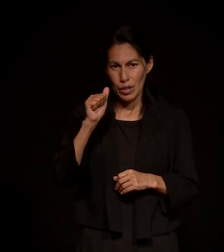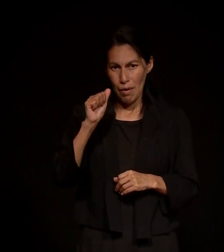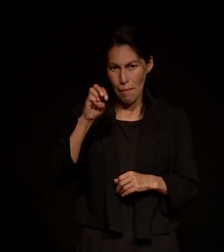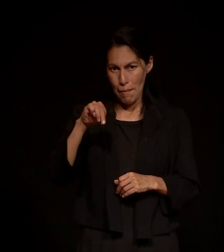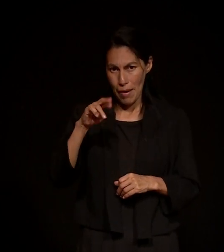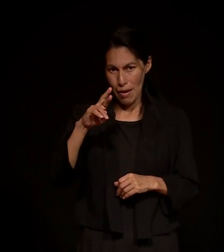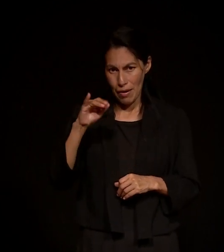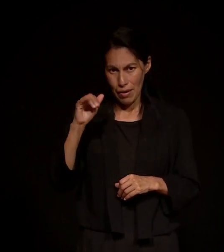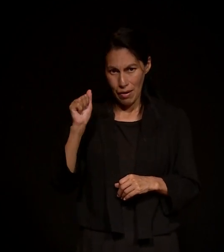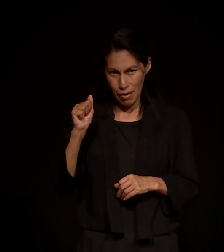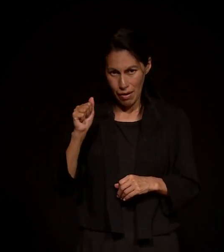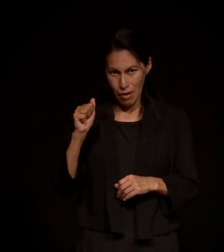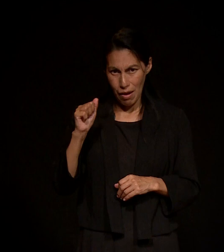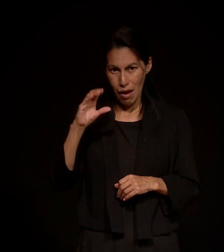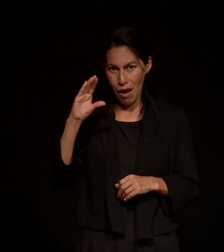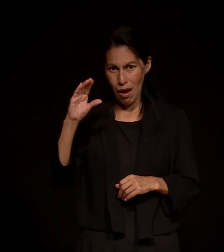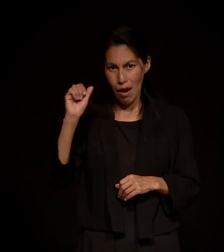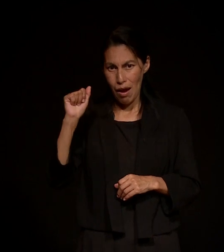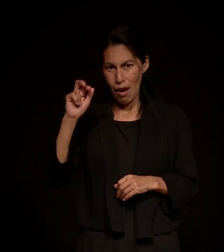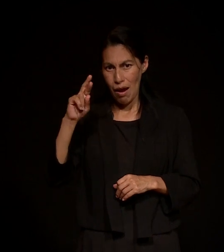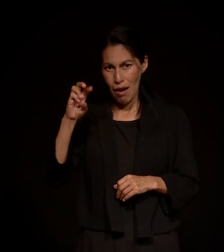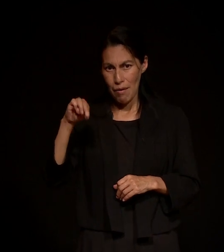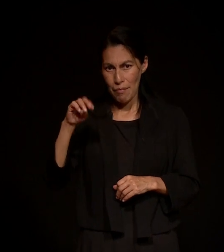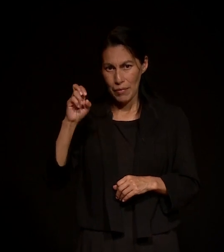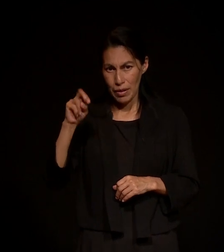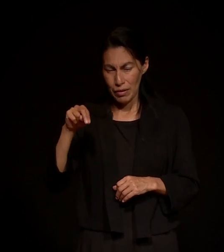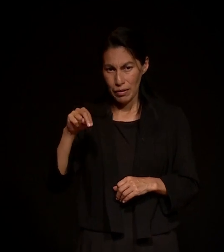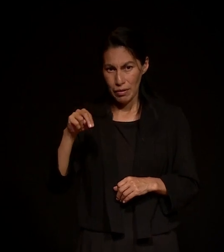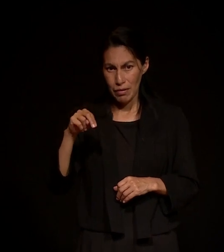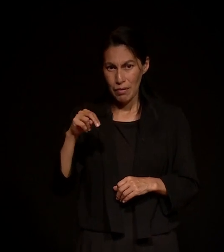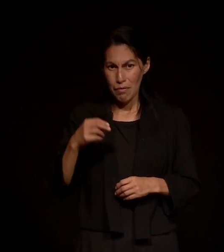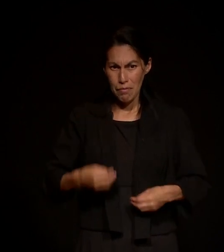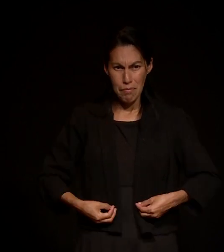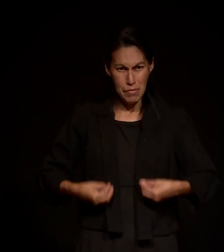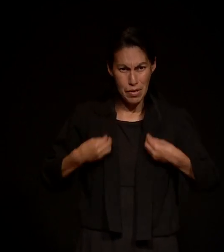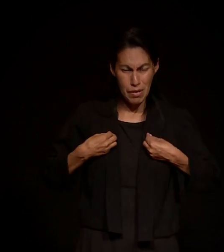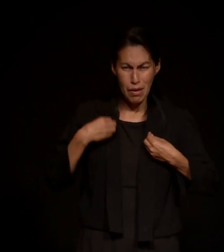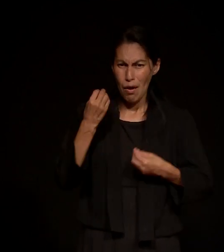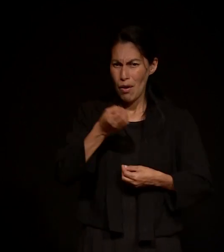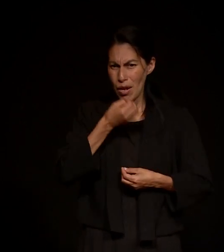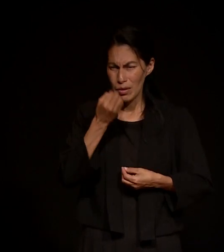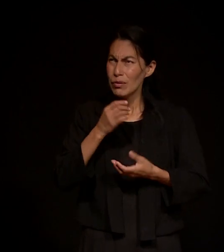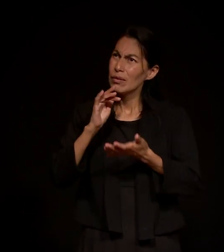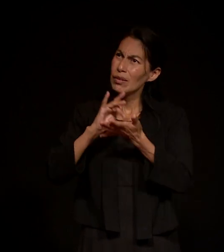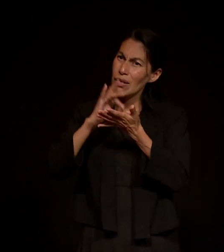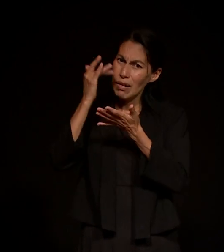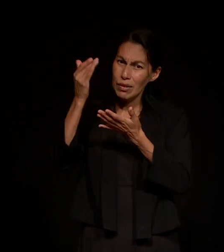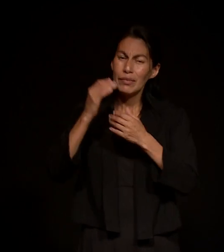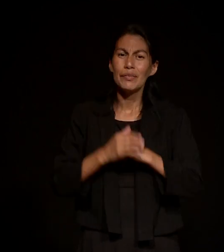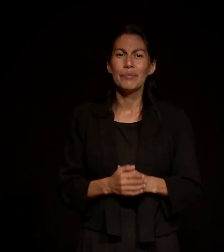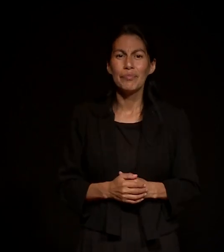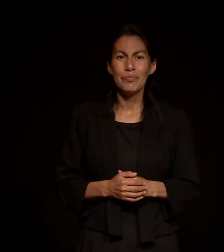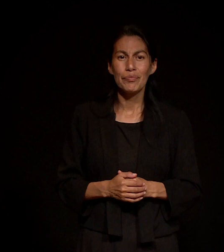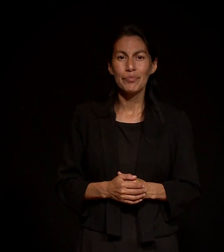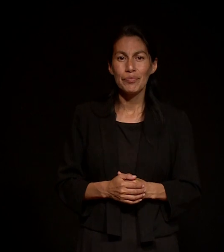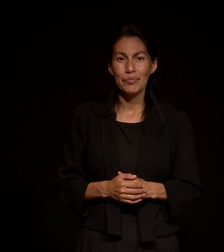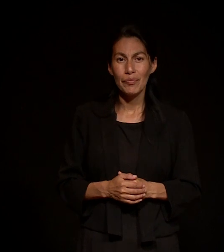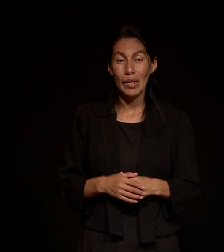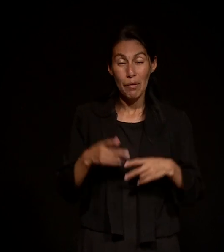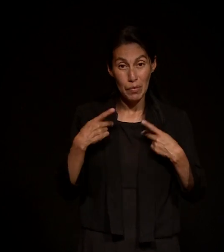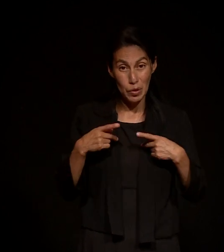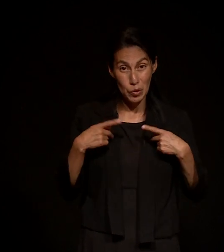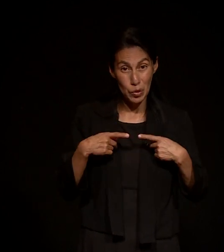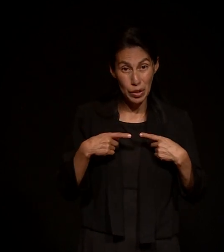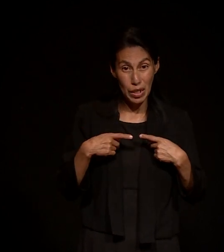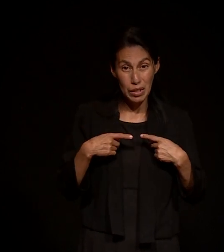también, Rosa María. Carmen, agradecer a Dios por la vida y por la oración. Qué bonito, ¿verdad? Mucha gente está